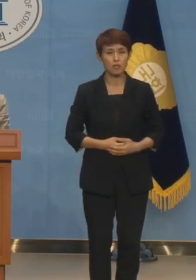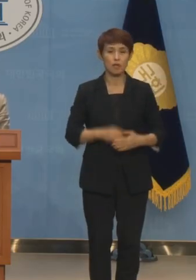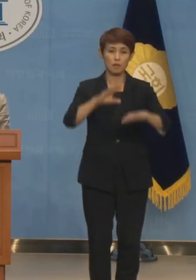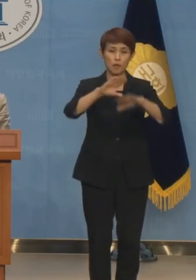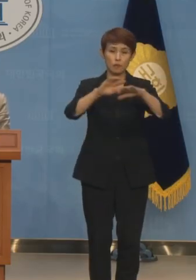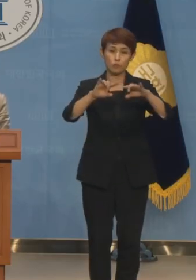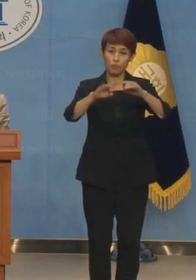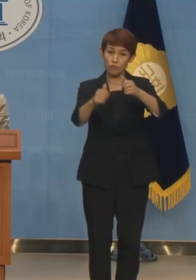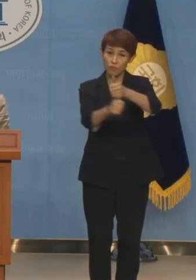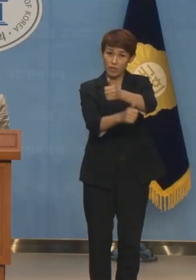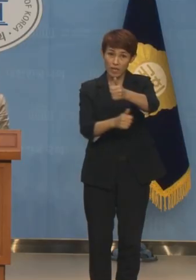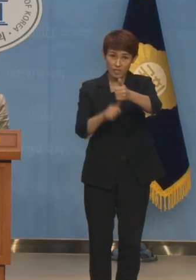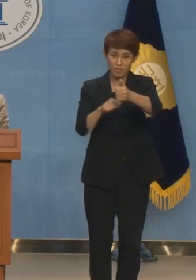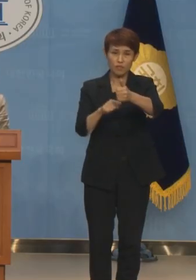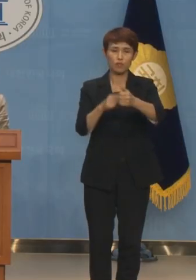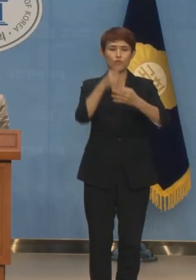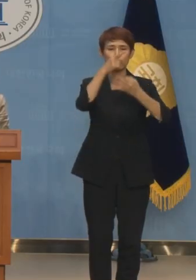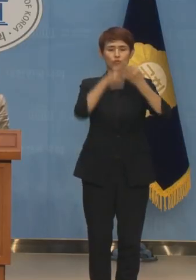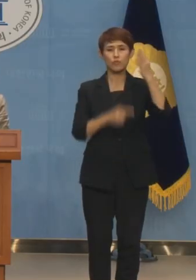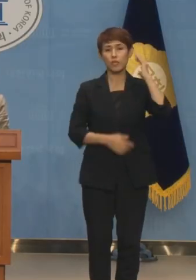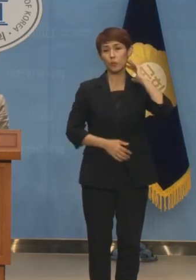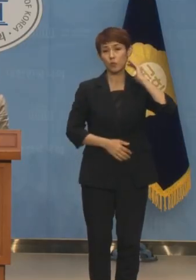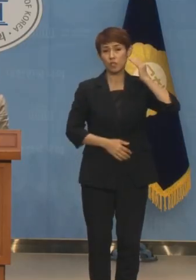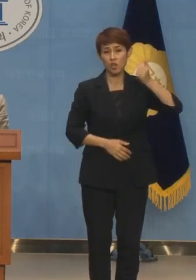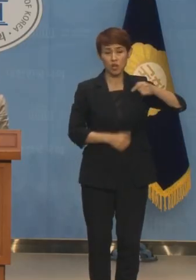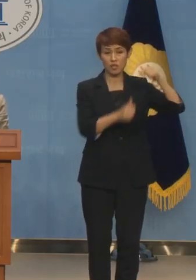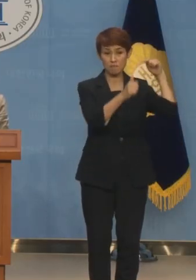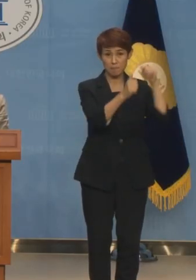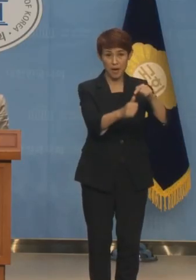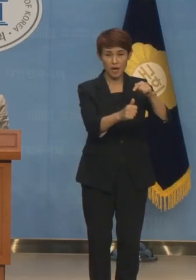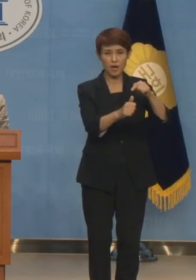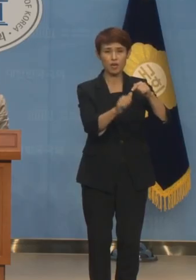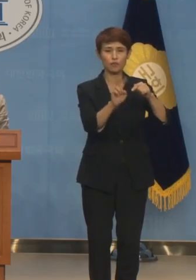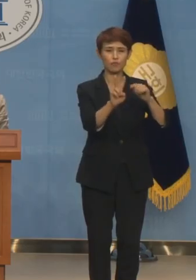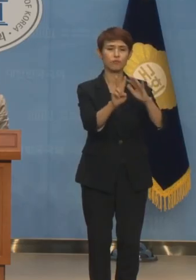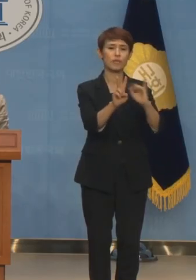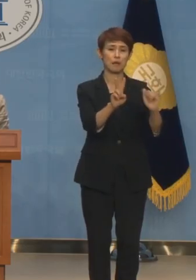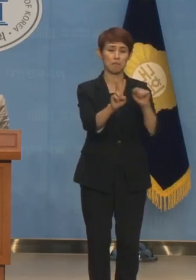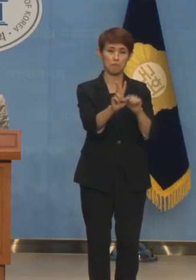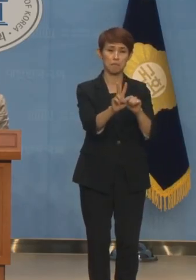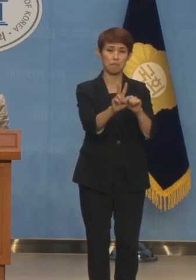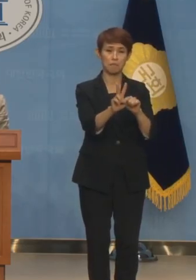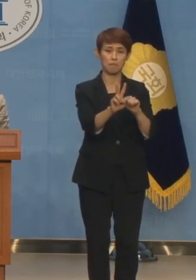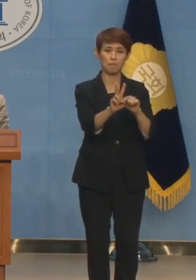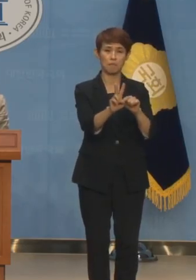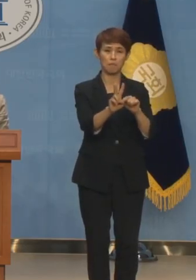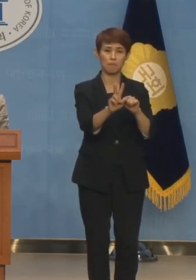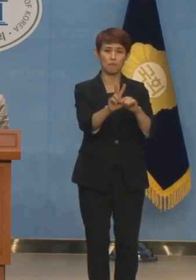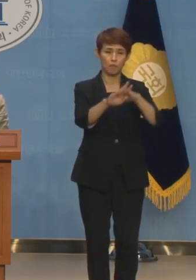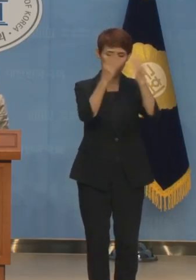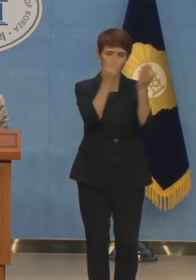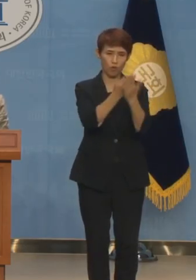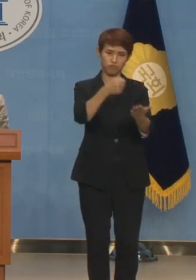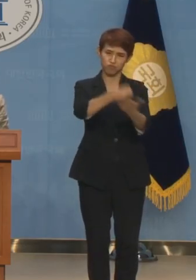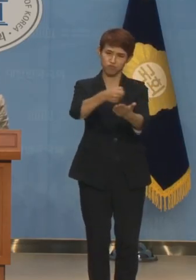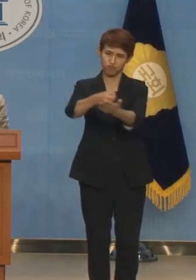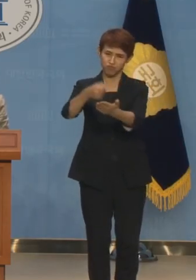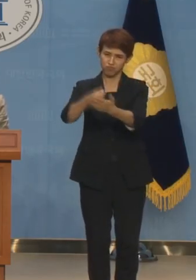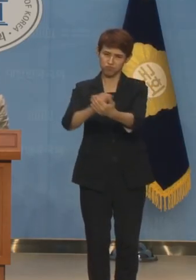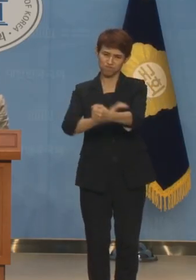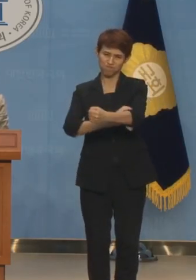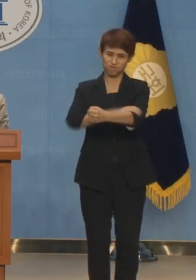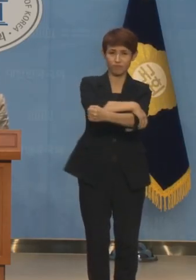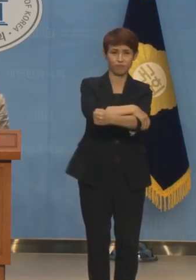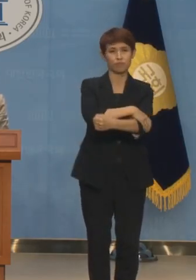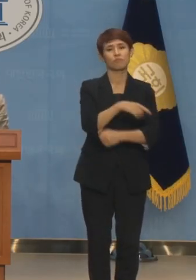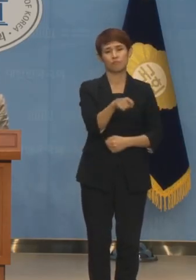방통위는 윤석열 대통령이 지명한 이 인체제가 모든 의사결정을 좌지우지하고